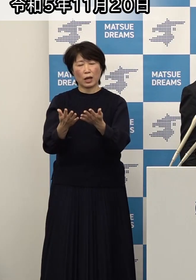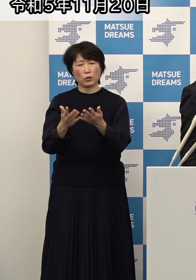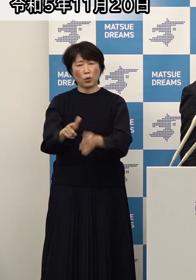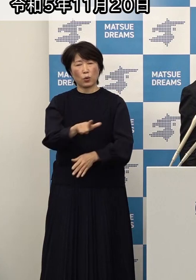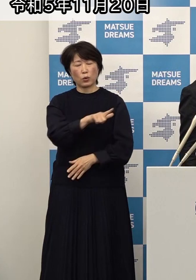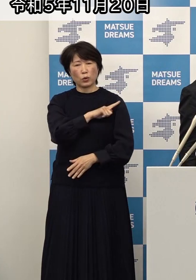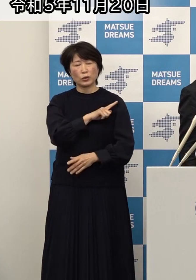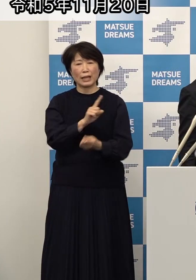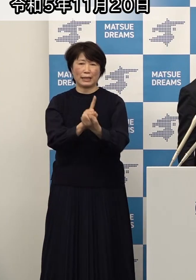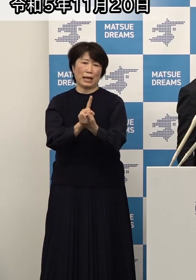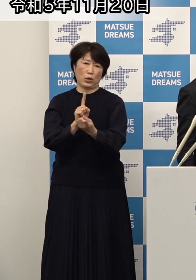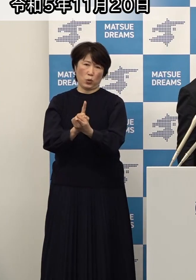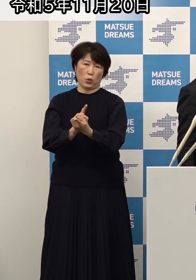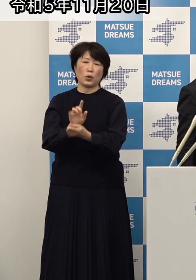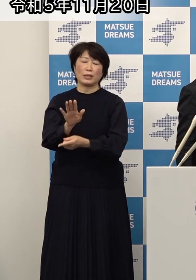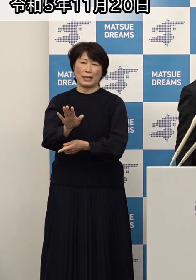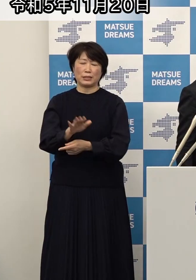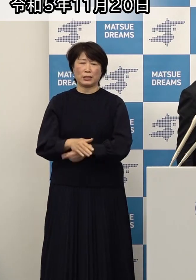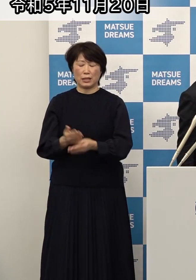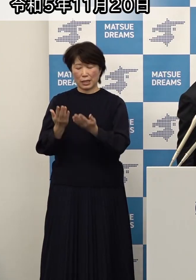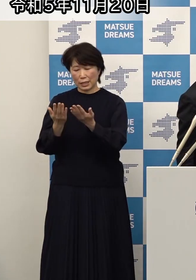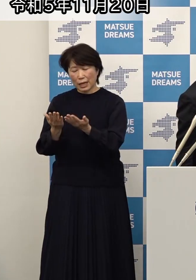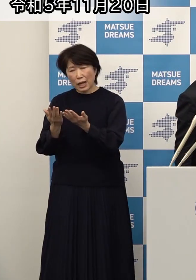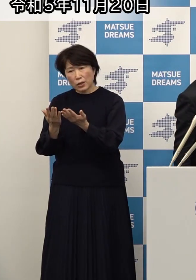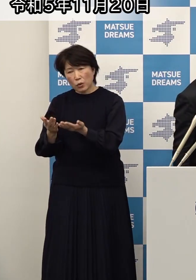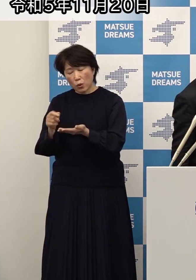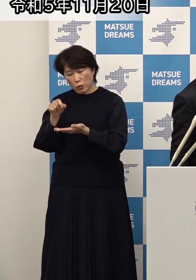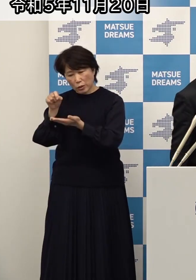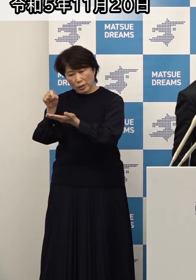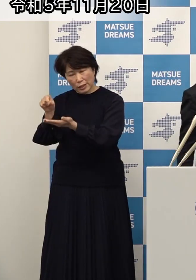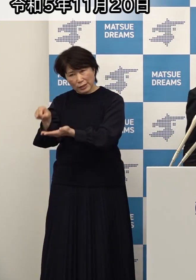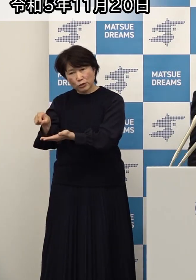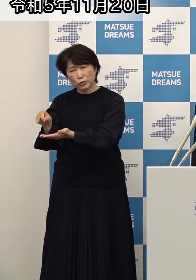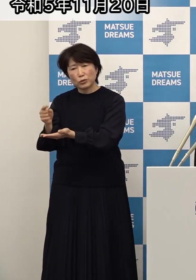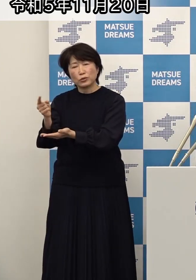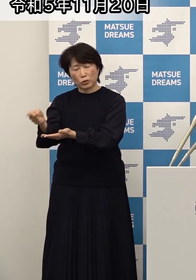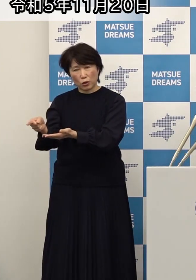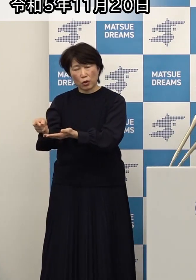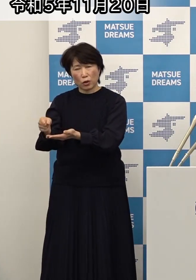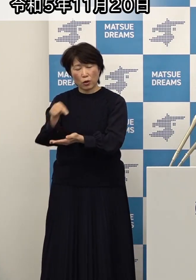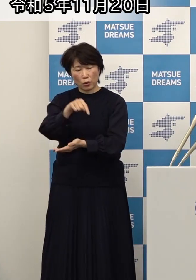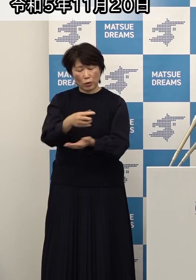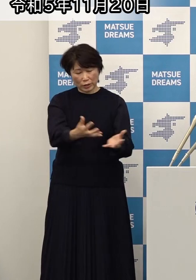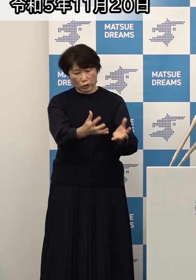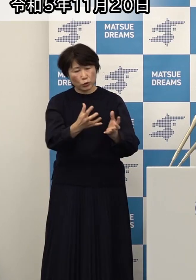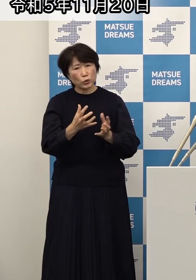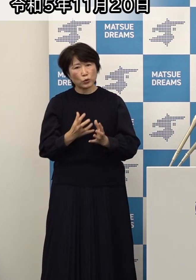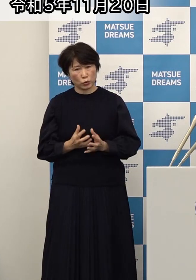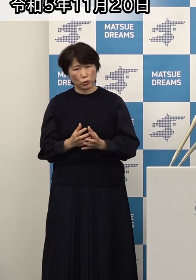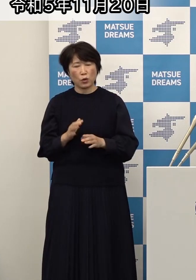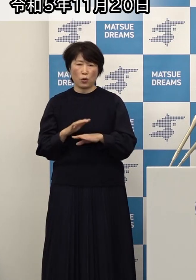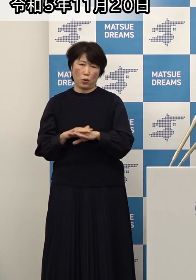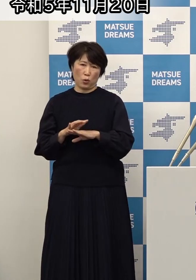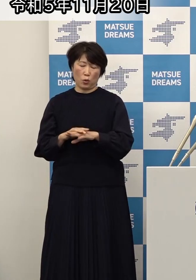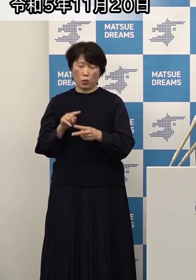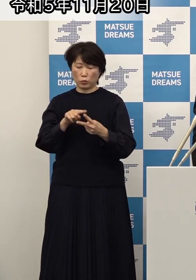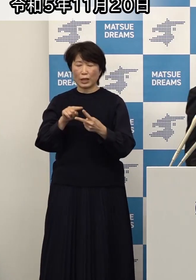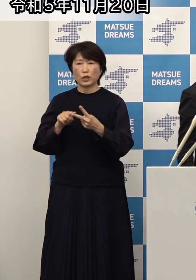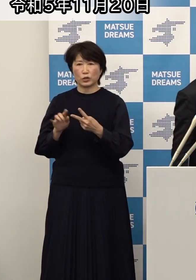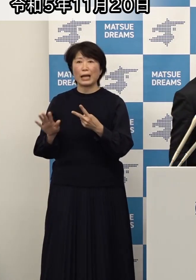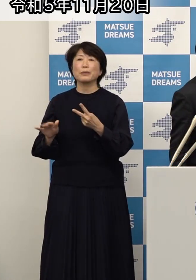ていただいております。学校で実施する出前型とですね、新庁舎に来ていただく来訪型と両方設けておりま